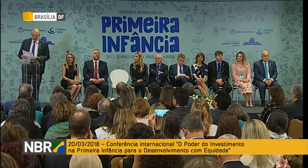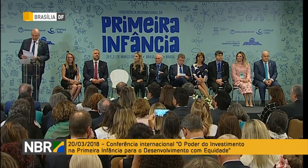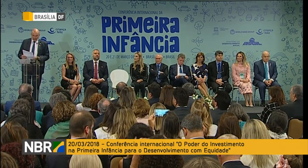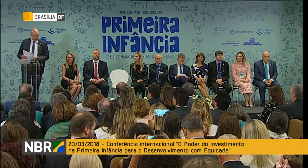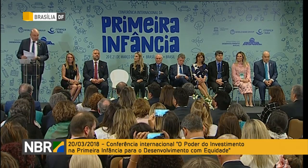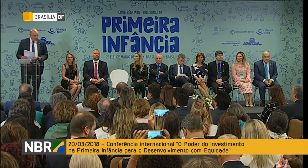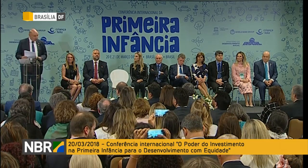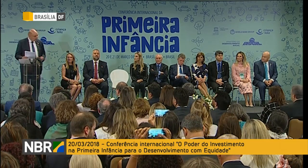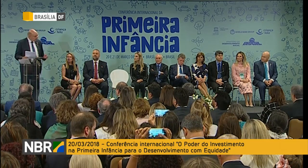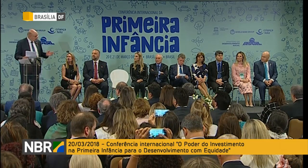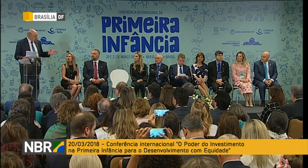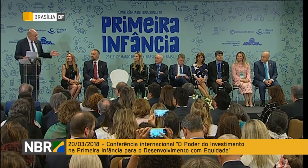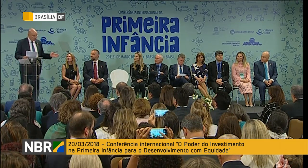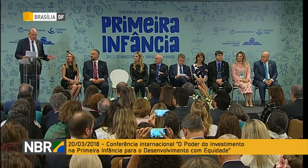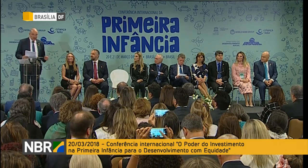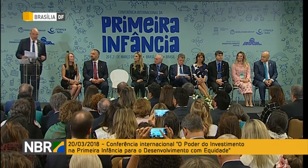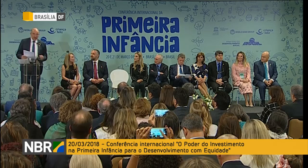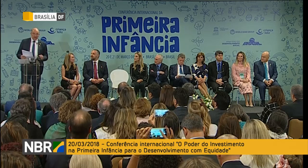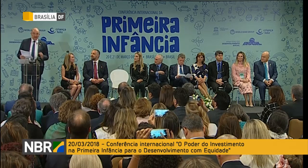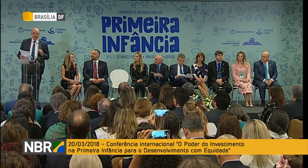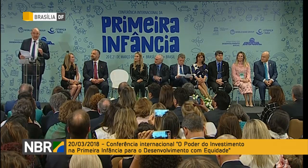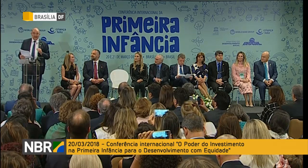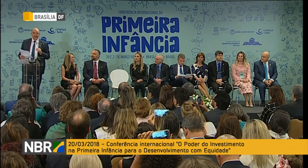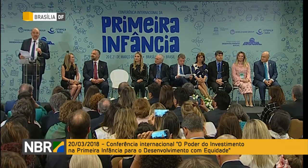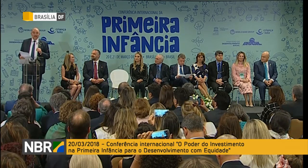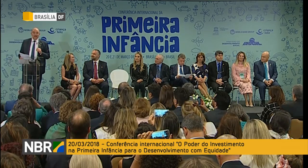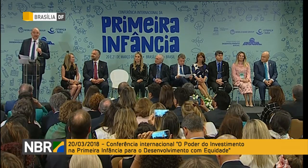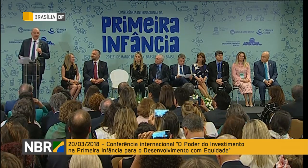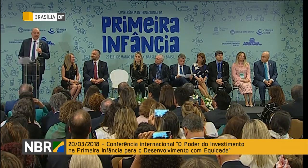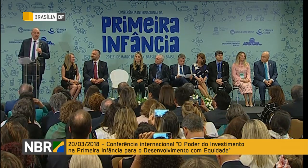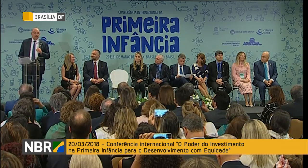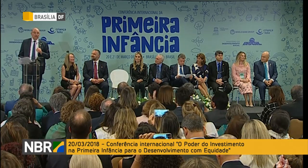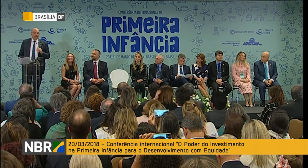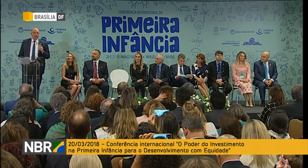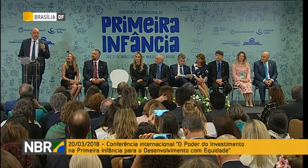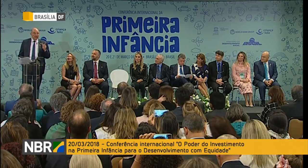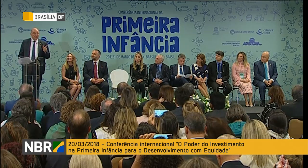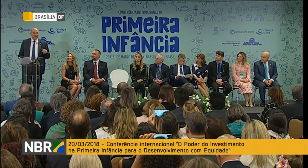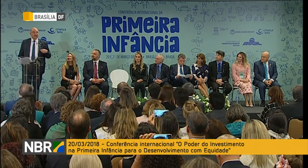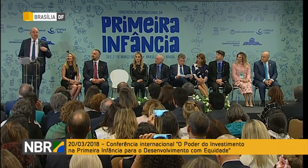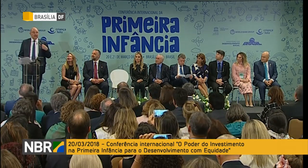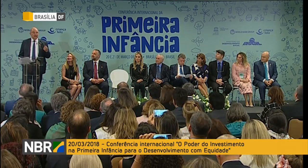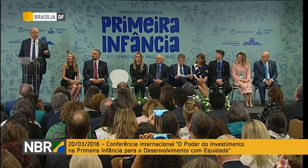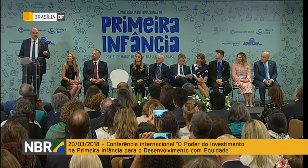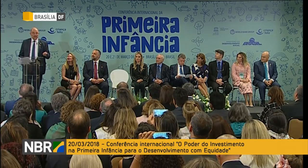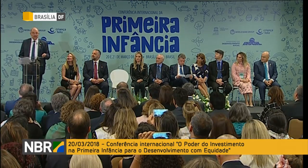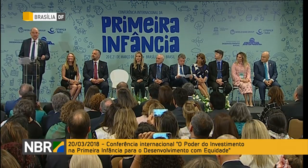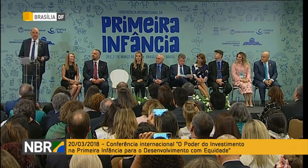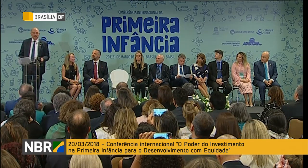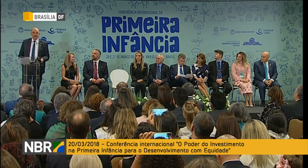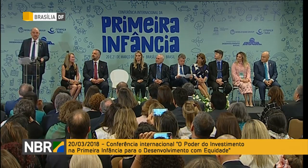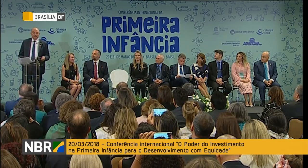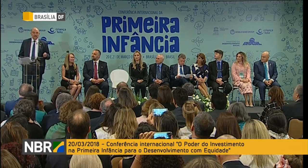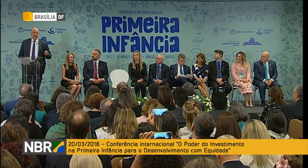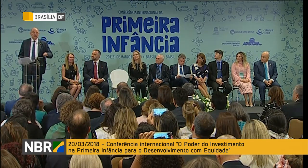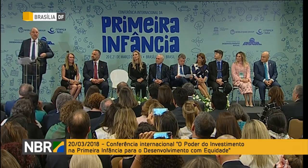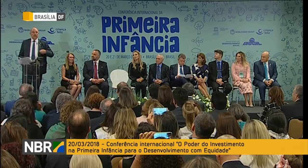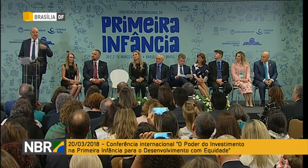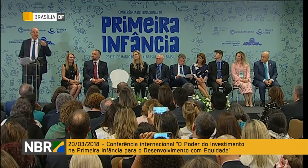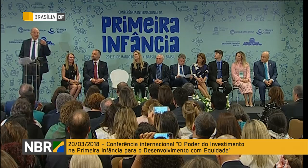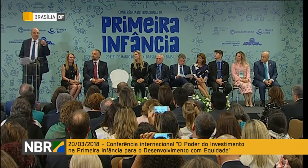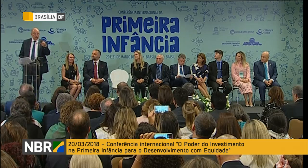o Ricardo Savoni, que é o nosso embaixador do Canadá. O Canadá foi um país, a Embaixada do Canadá tomou a iniciativa